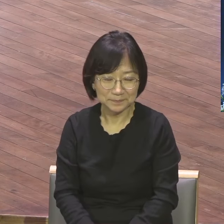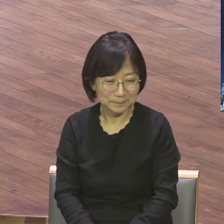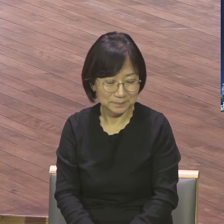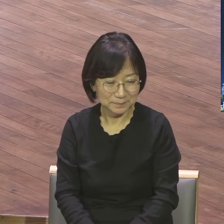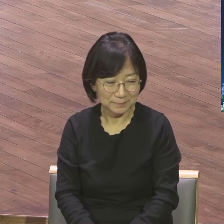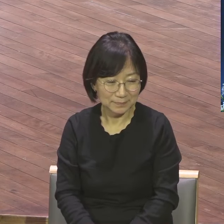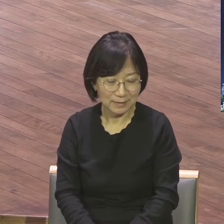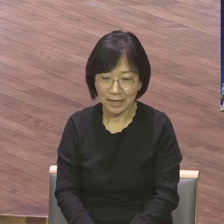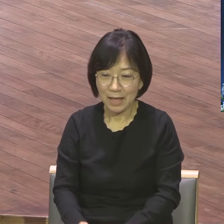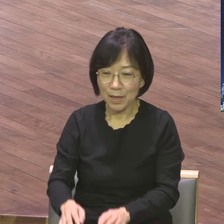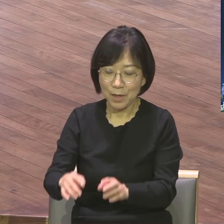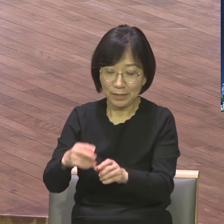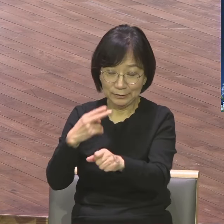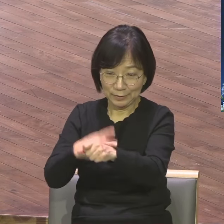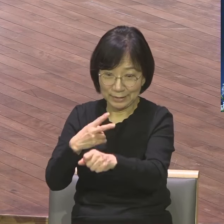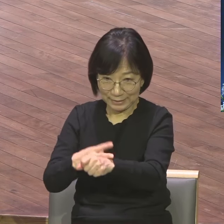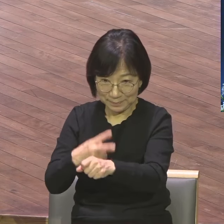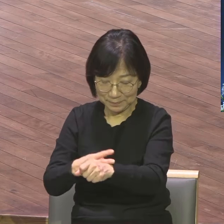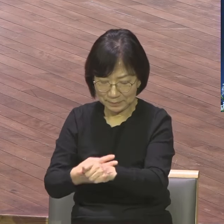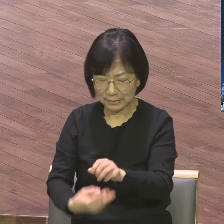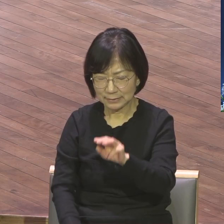보십시오. 한 명만 전도해봐요.